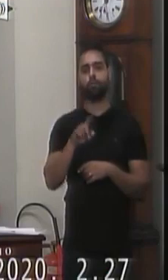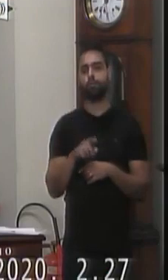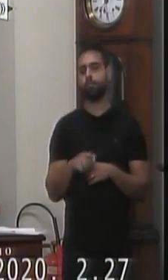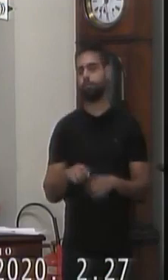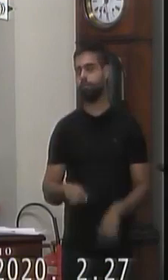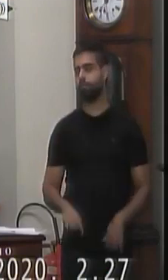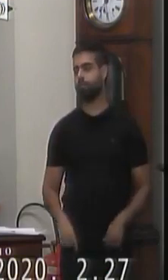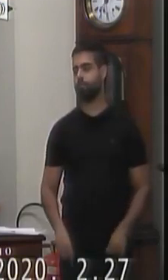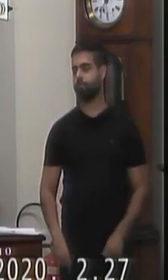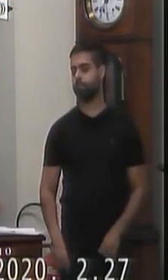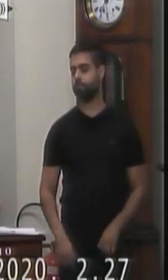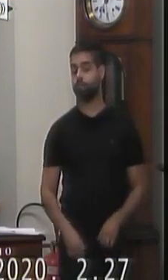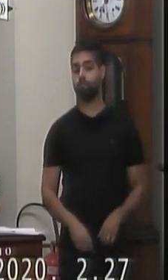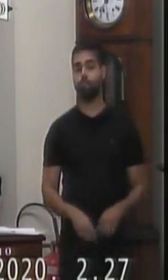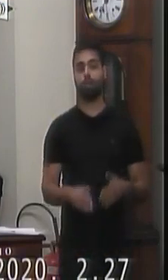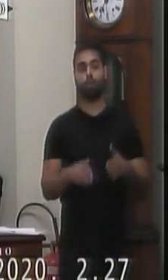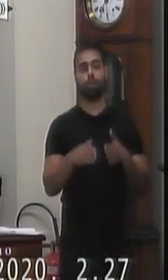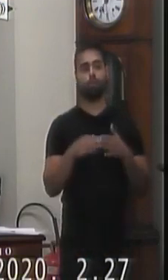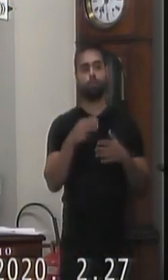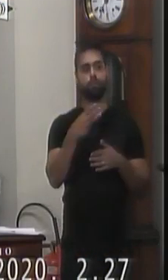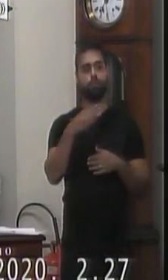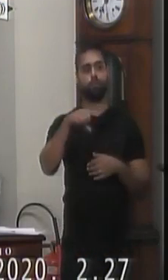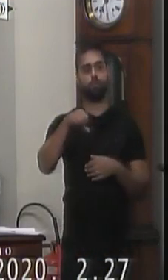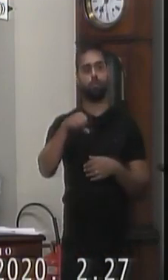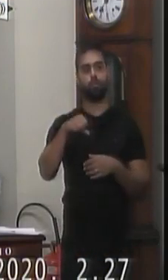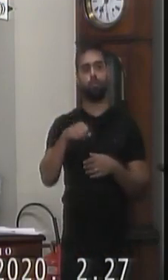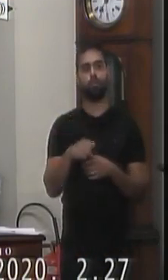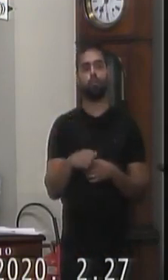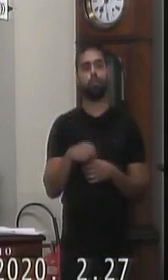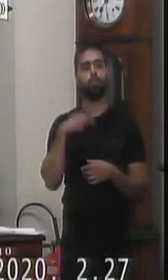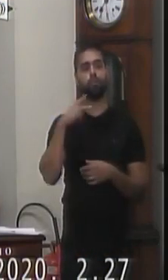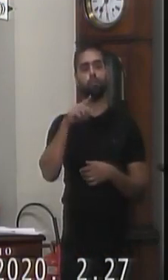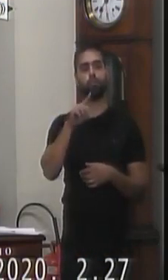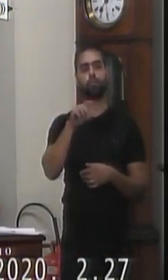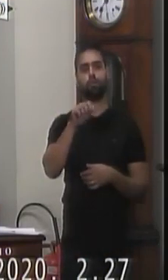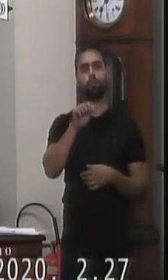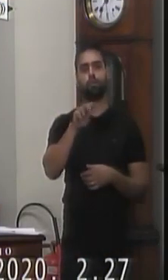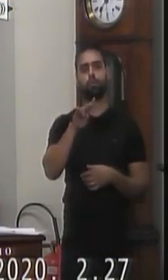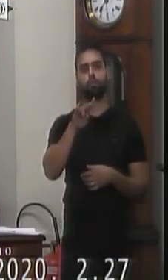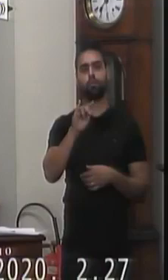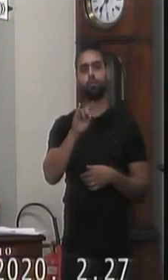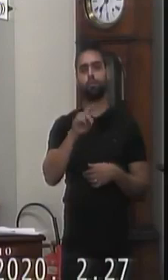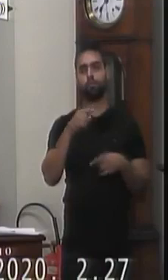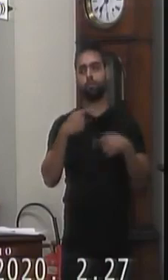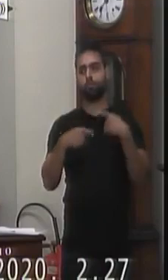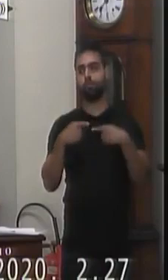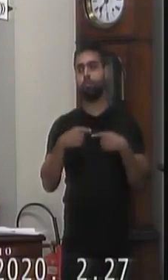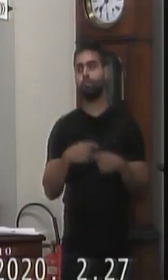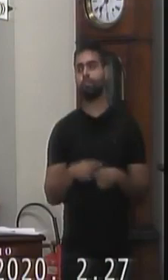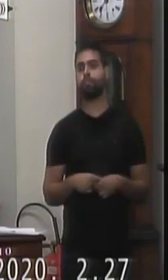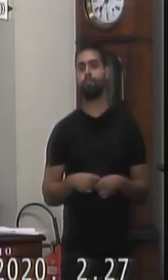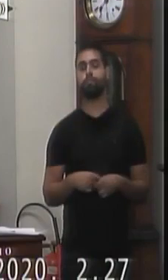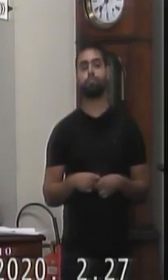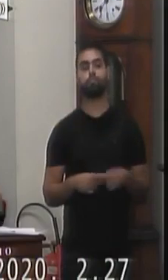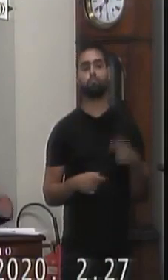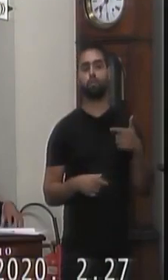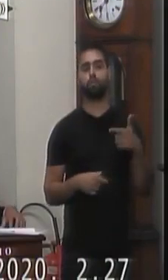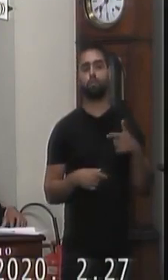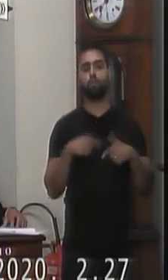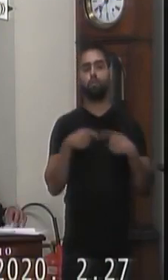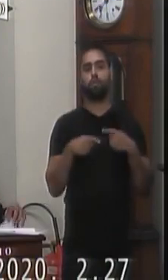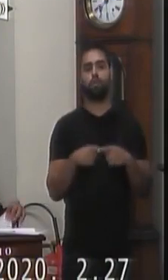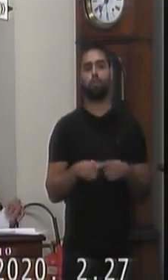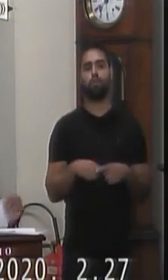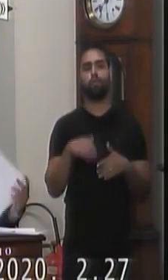Nogueira. O requerimento 39 de 2020 do vereador David Barbosa Nogueira se encontra em discussão. Não tendo quem queira discutir